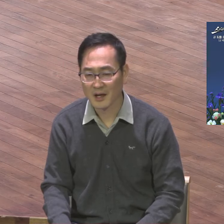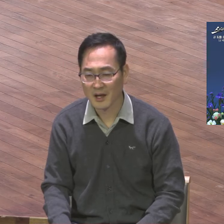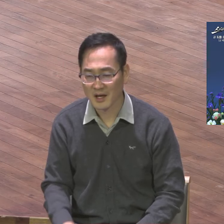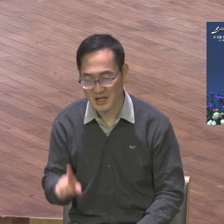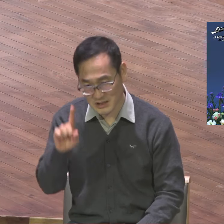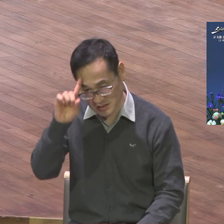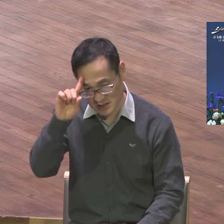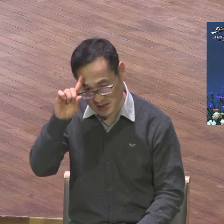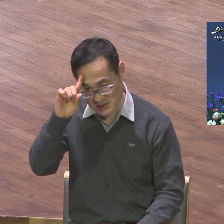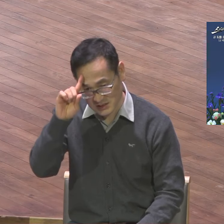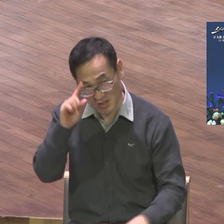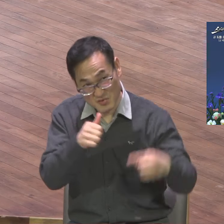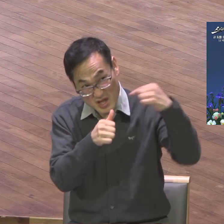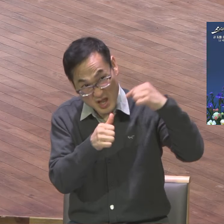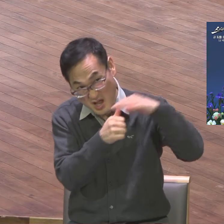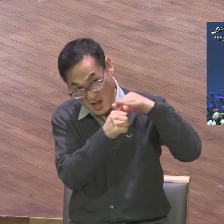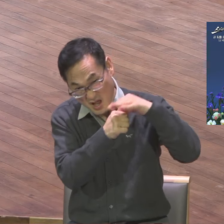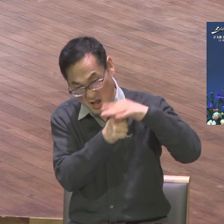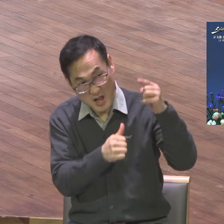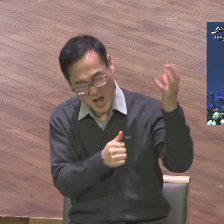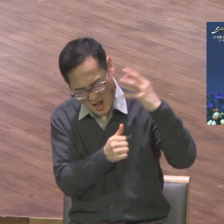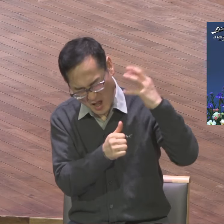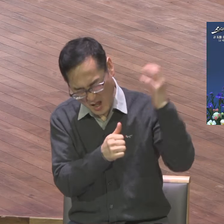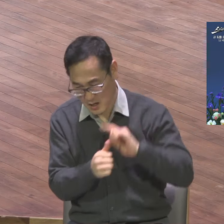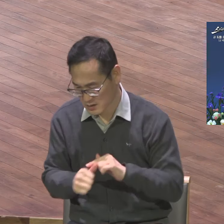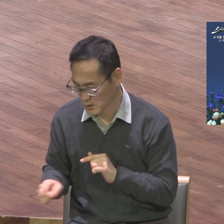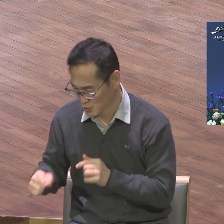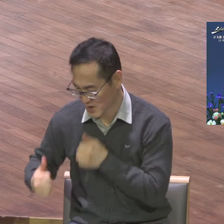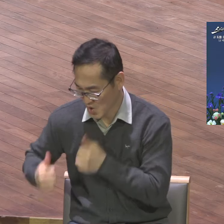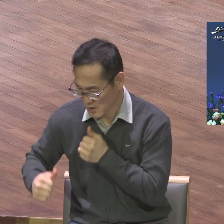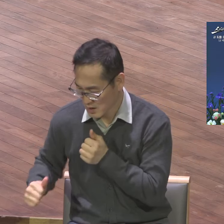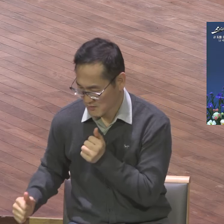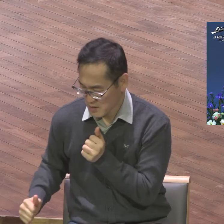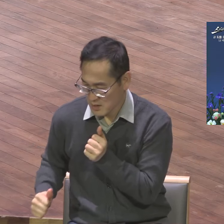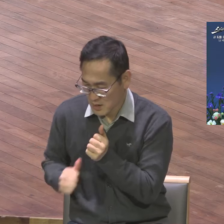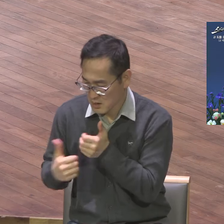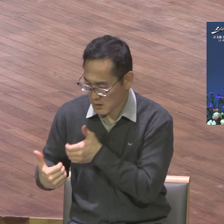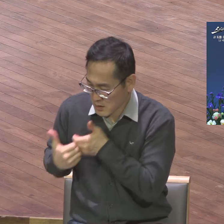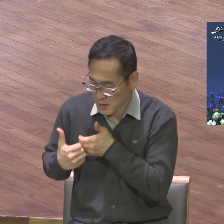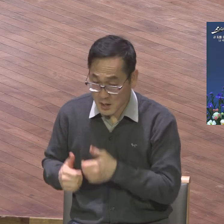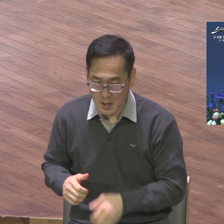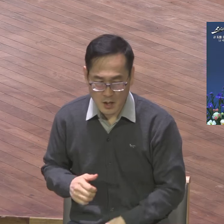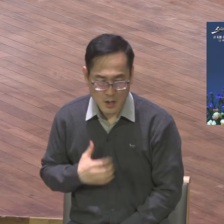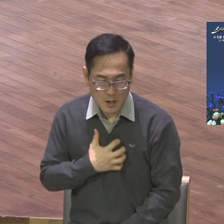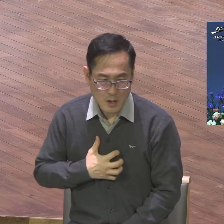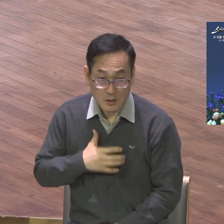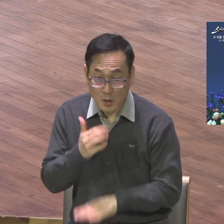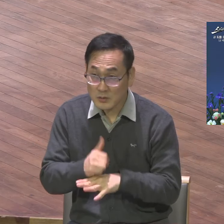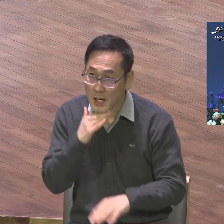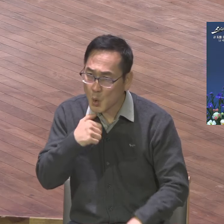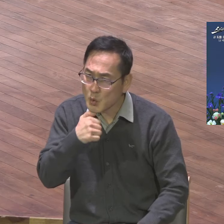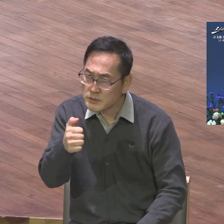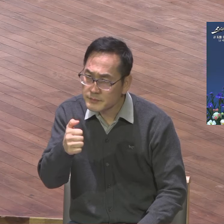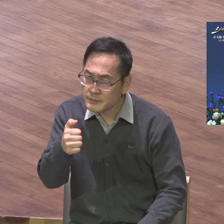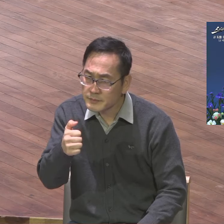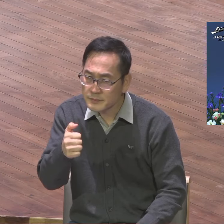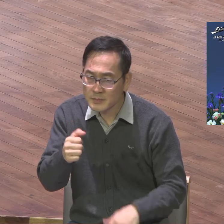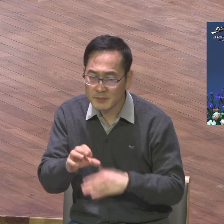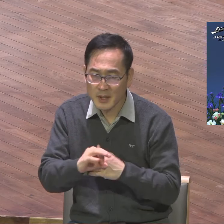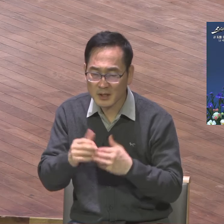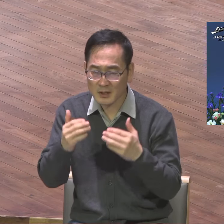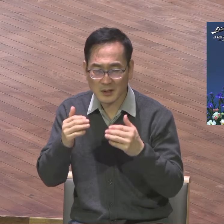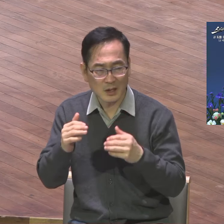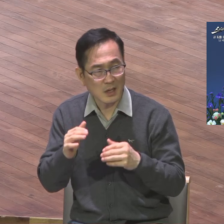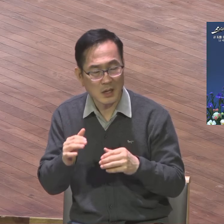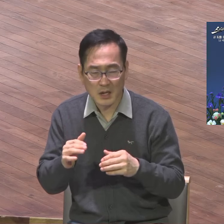그냥 많이 받는다. 요즘 뭐 50대만 보면 나가야 된대. 나가야 돼. 50자 길이